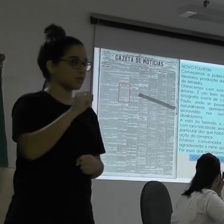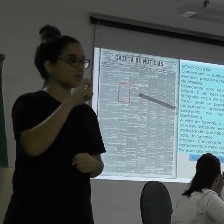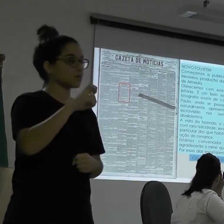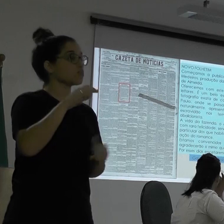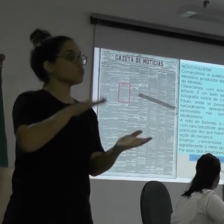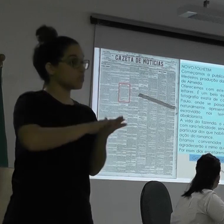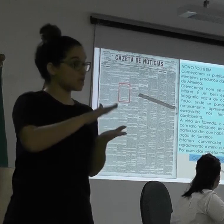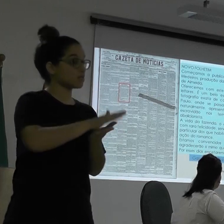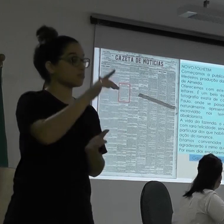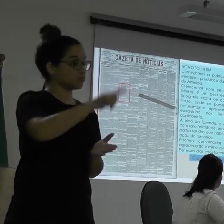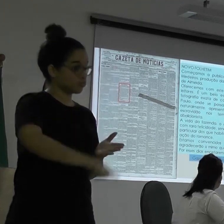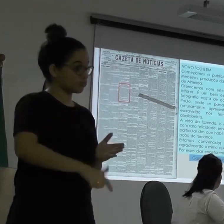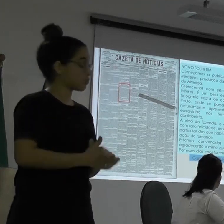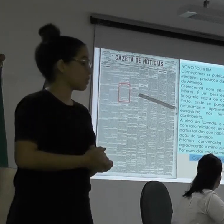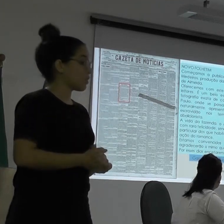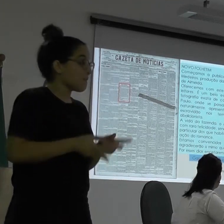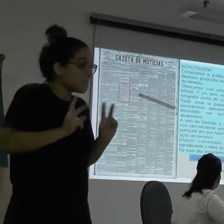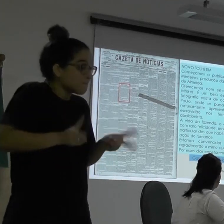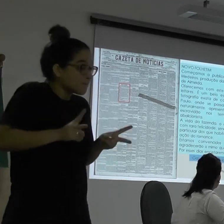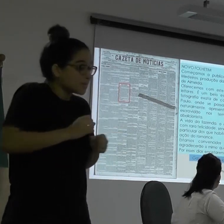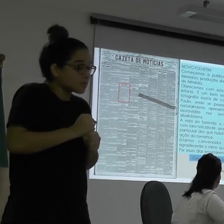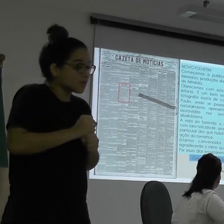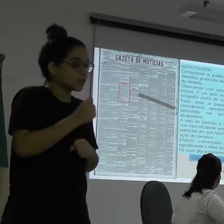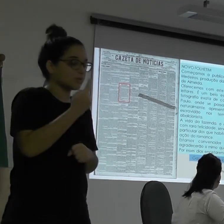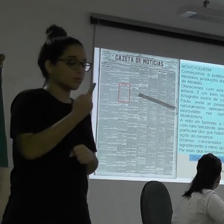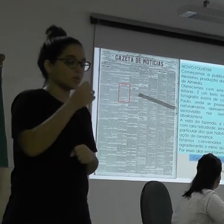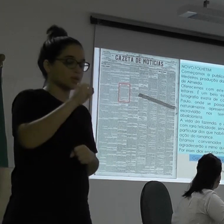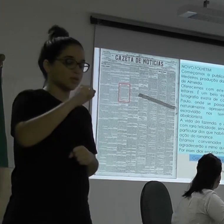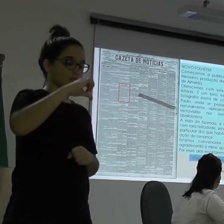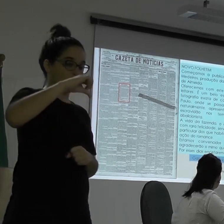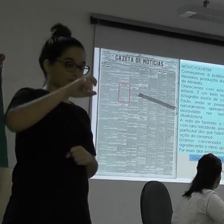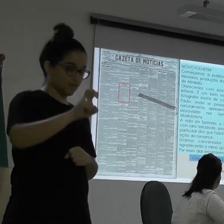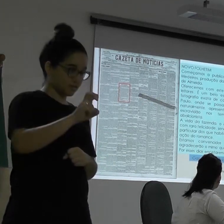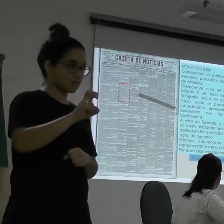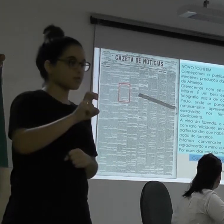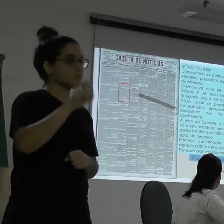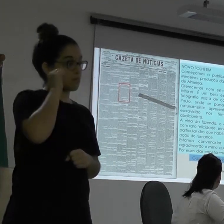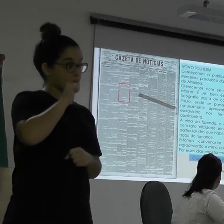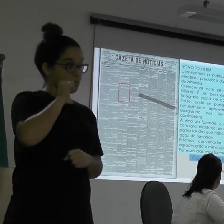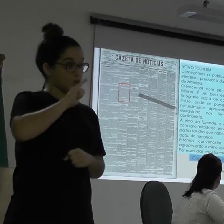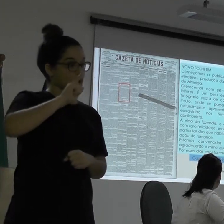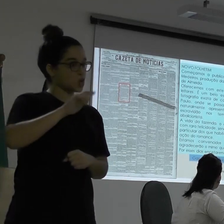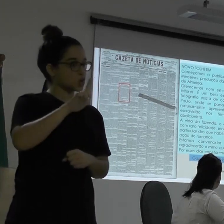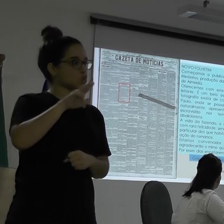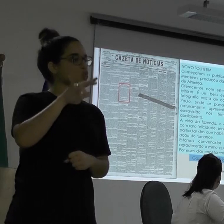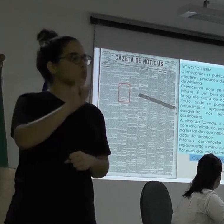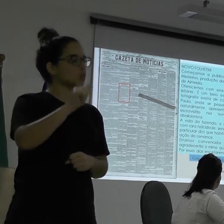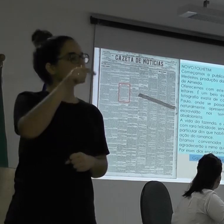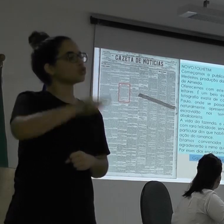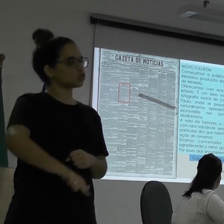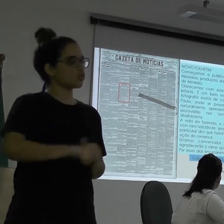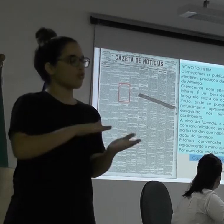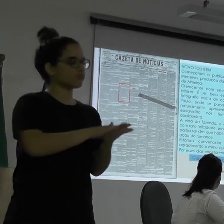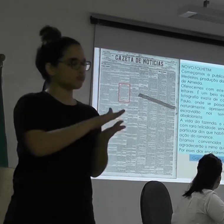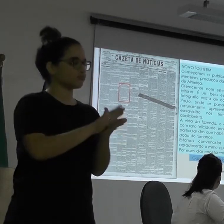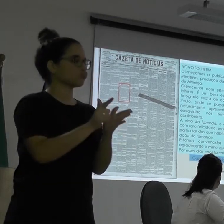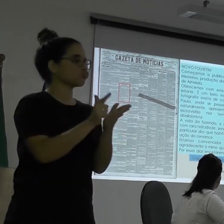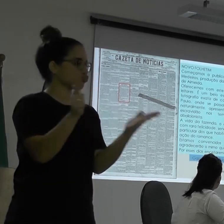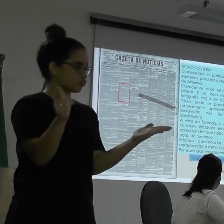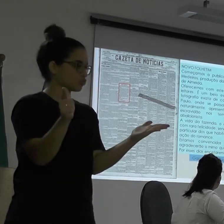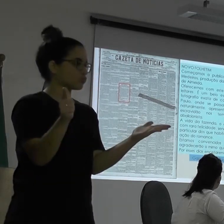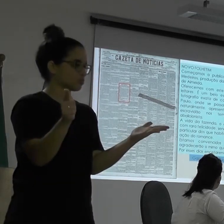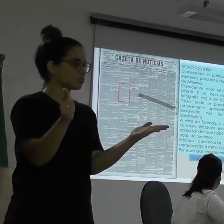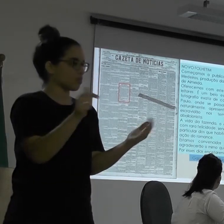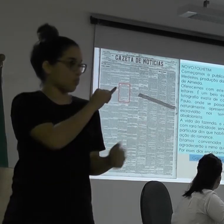edição. No mesmo ano, de 1895, outro feito da romancista estampou as folhas diárias da Gazeta de Notícias do